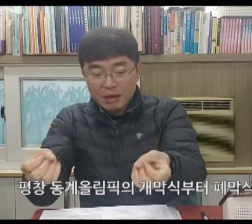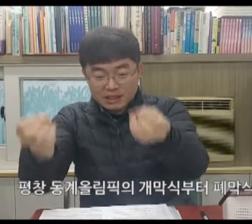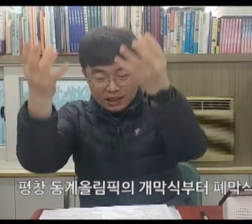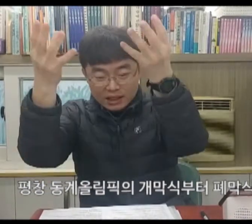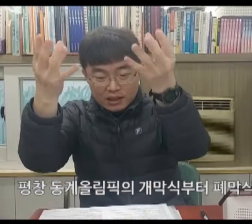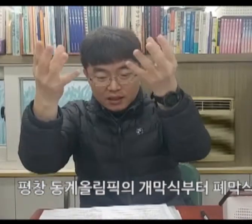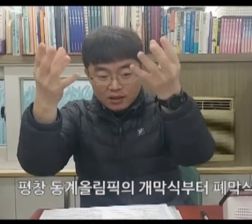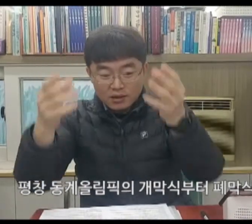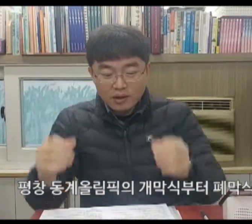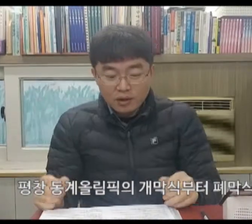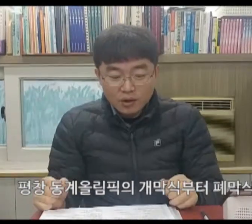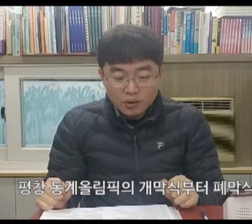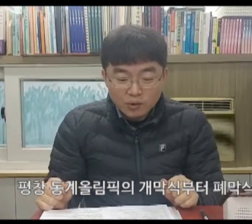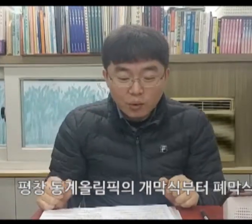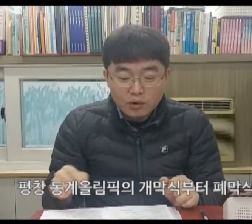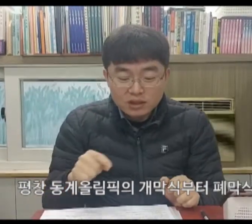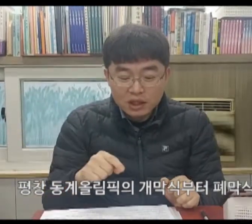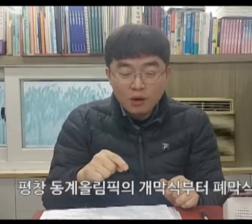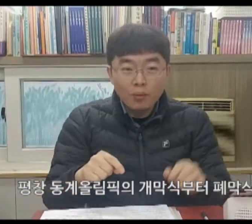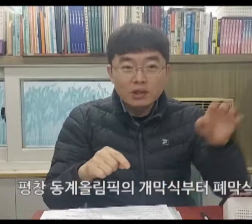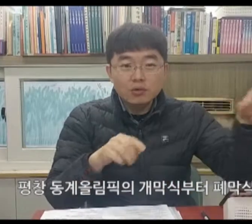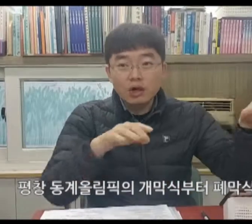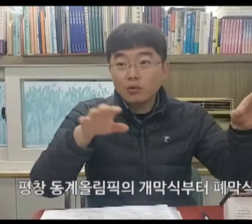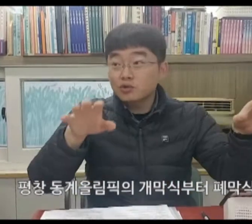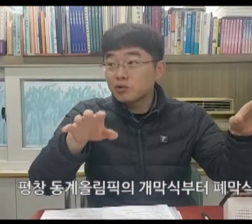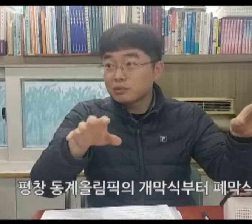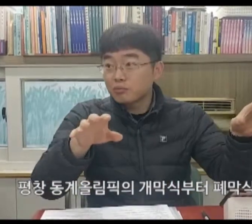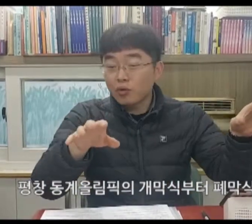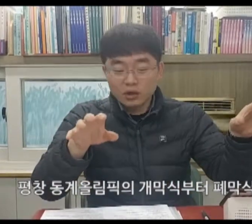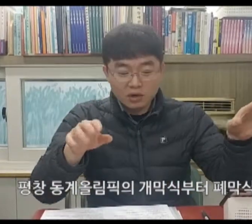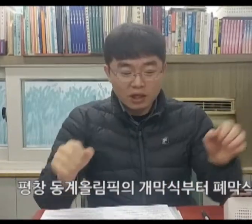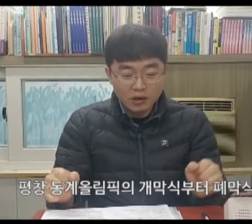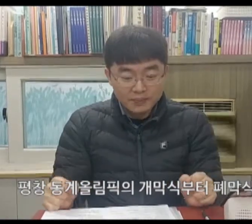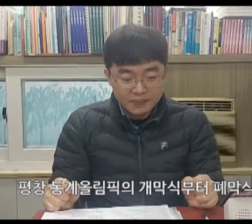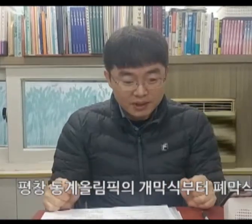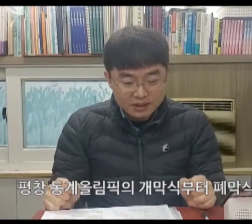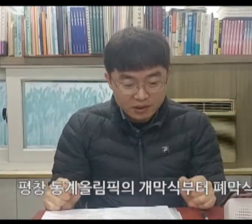폐막식. 요거를 이제 왼쪽과 오른쪽을 지금 보고 있는 거예요. 그래서